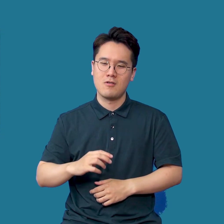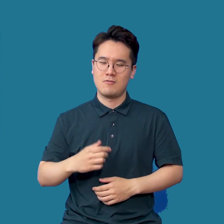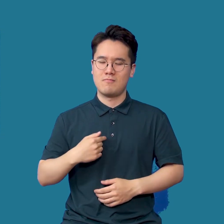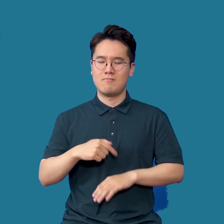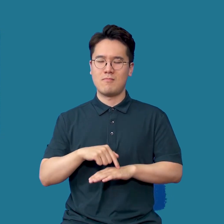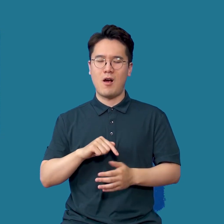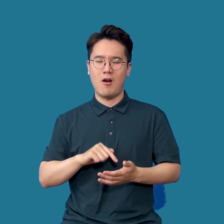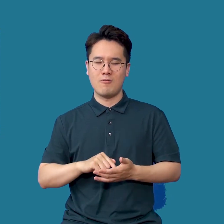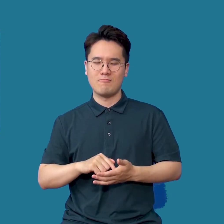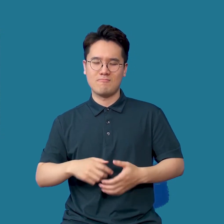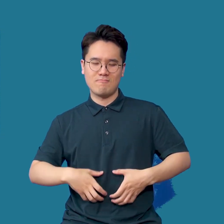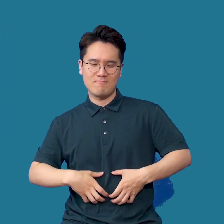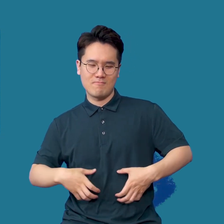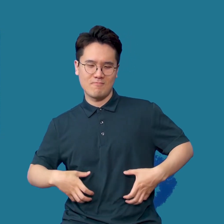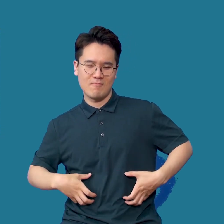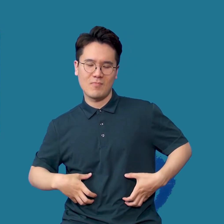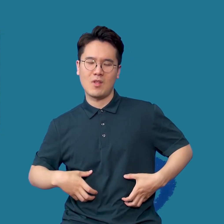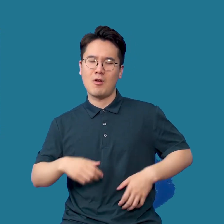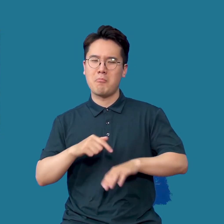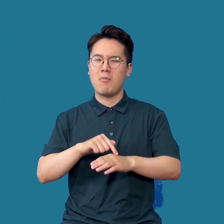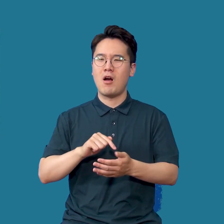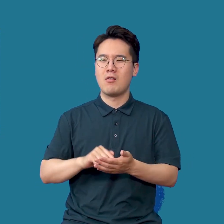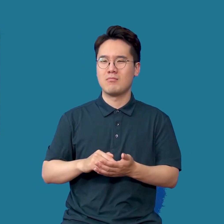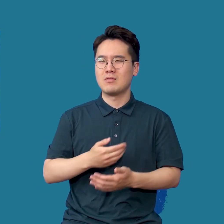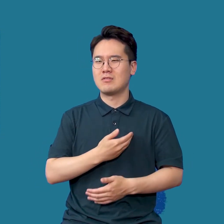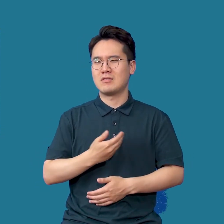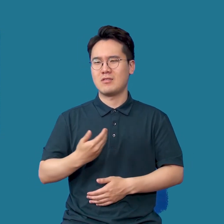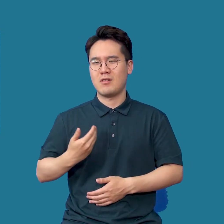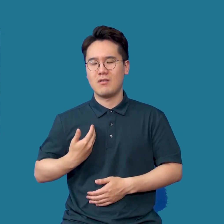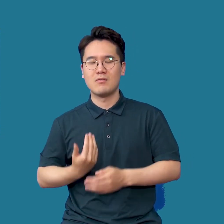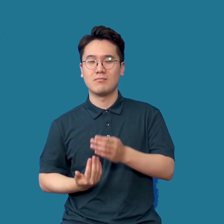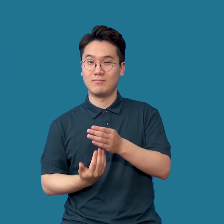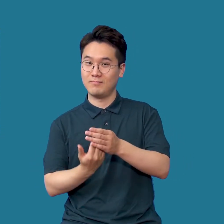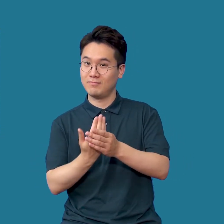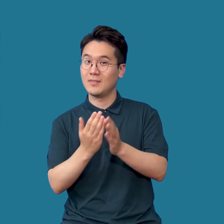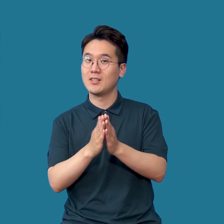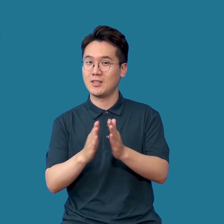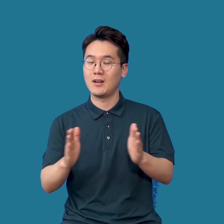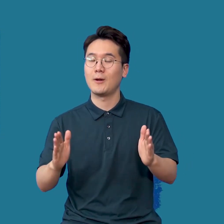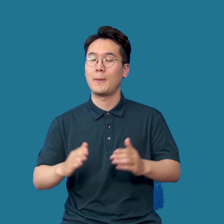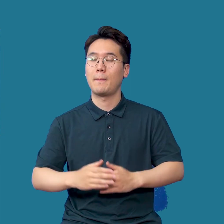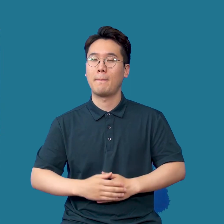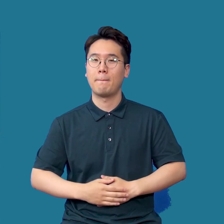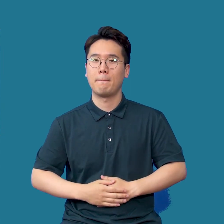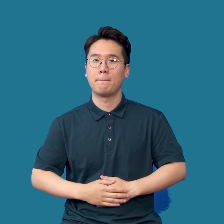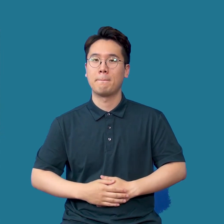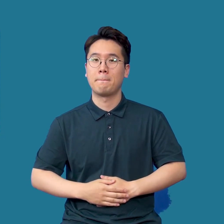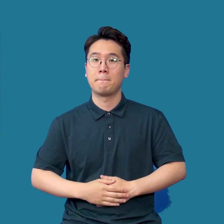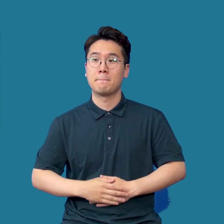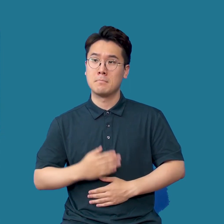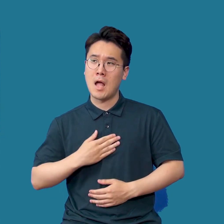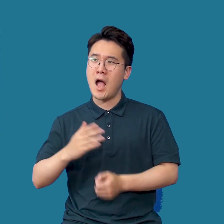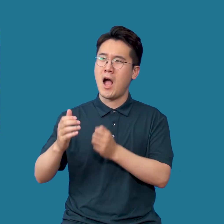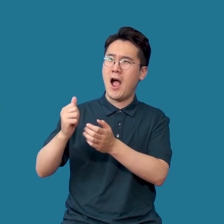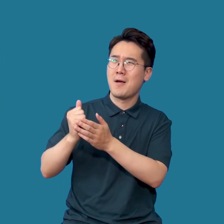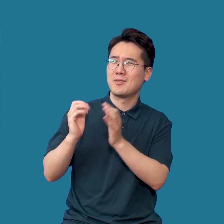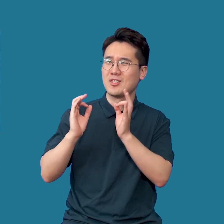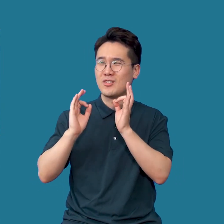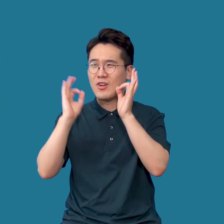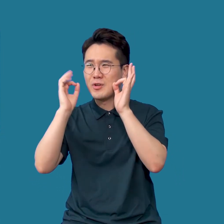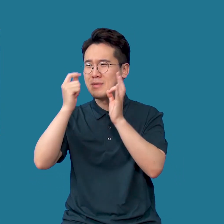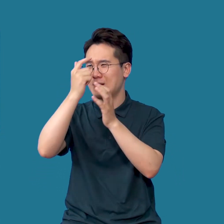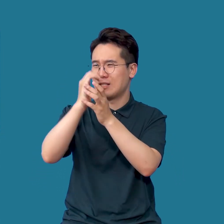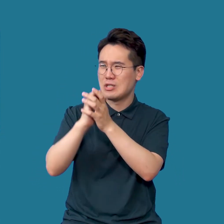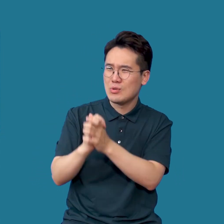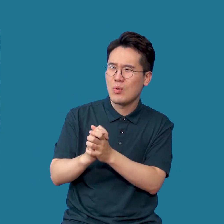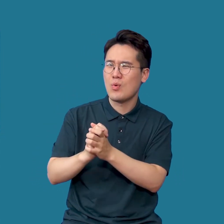그래, 한번 해보자 하는 용기가 샘솟기 시작합니다. 나는 분명히 하나님 용기를 주시옵소서 기도하지도